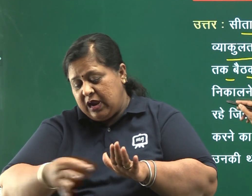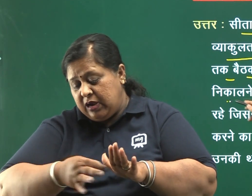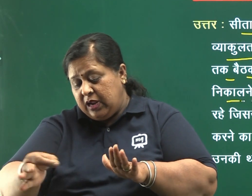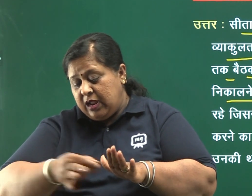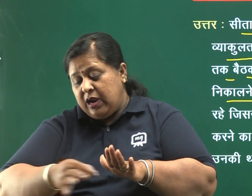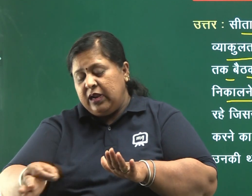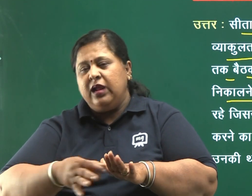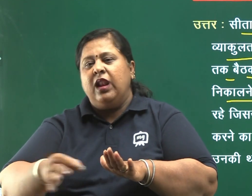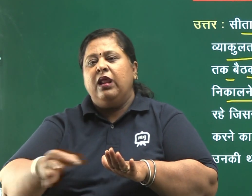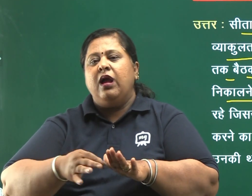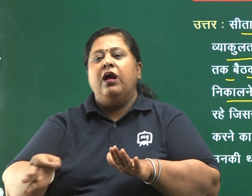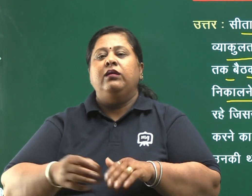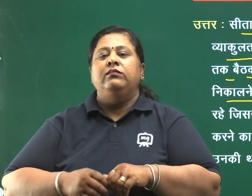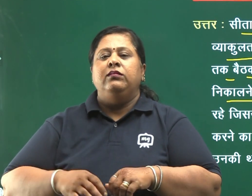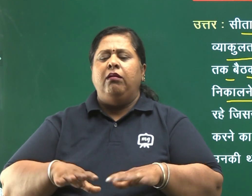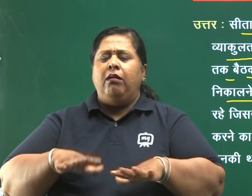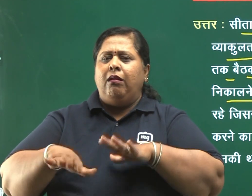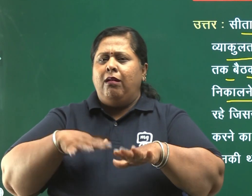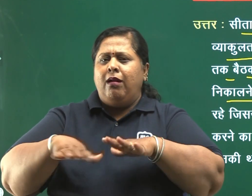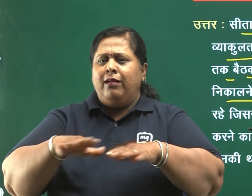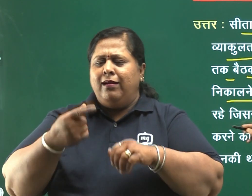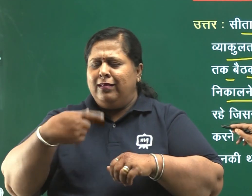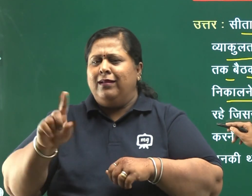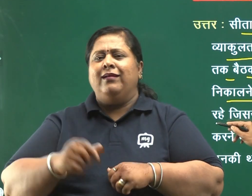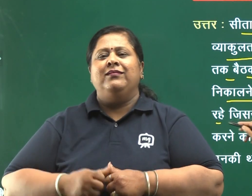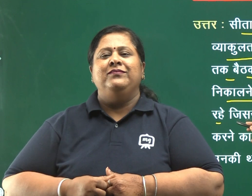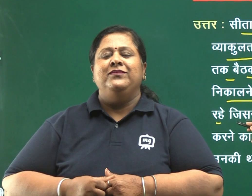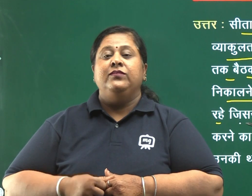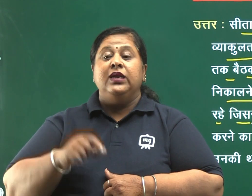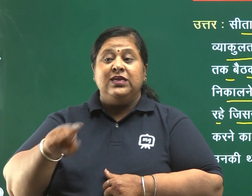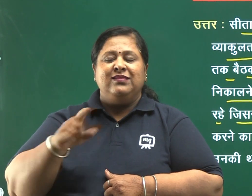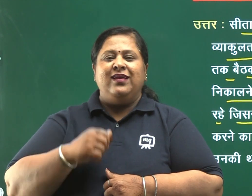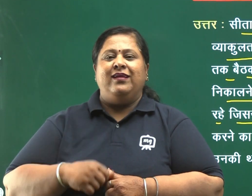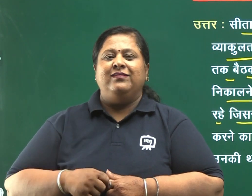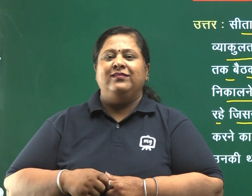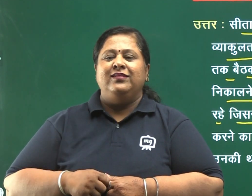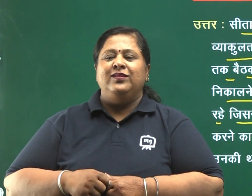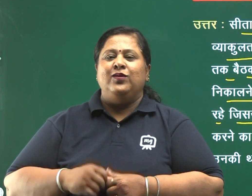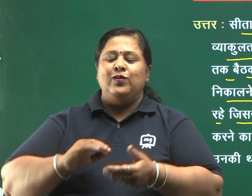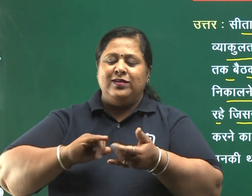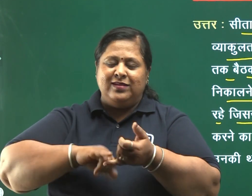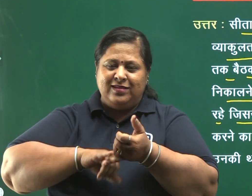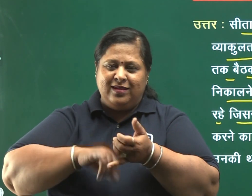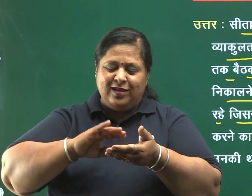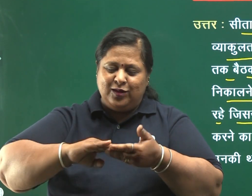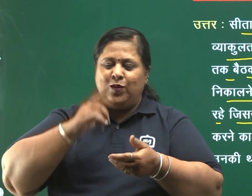कांटे निकालने का अभिनय करते रहे, जिससे सीता जी